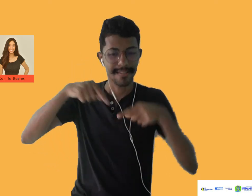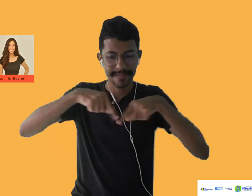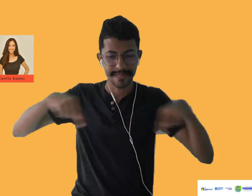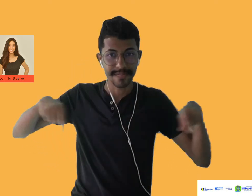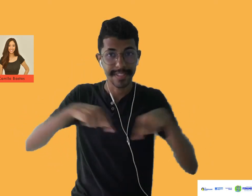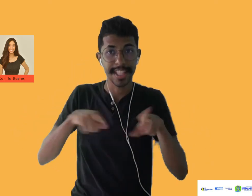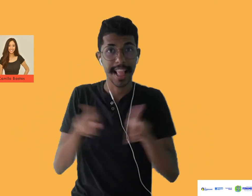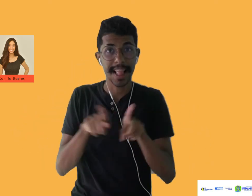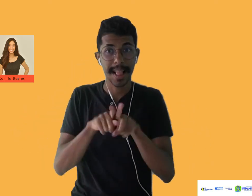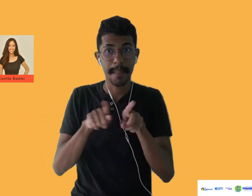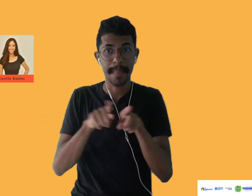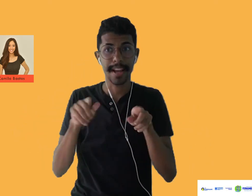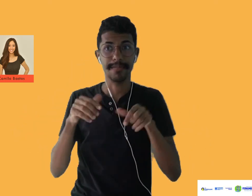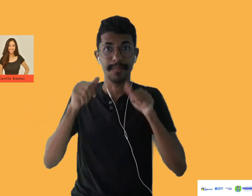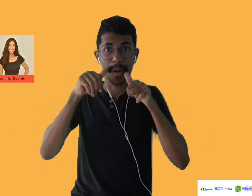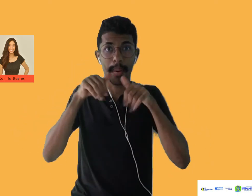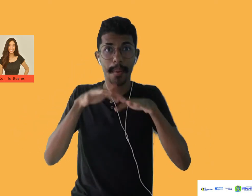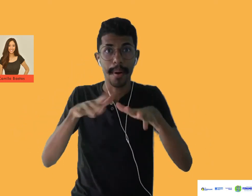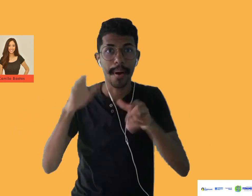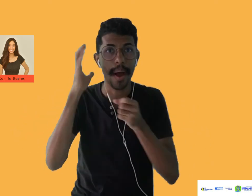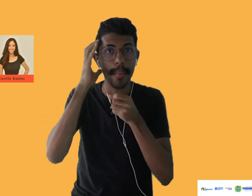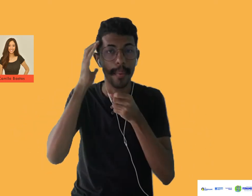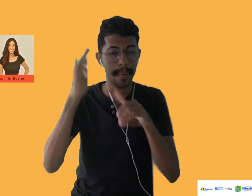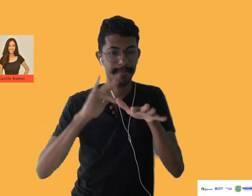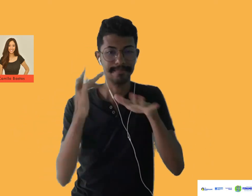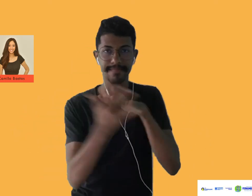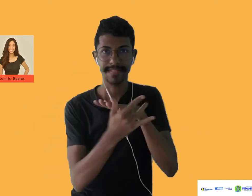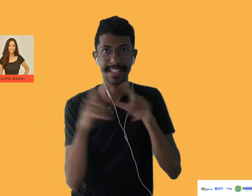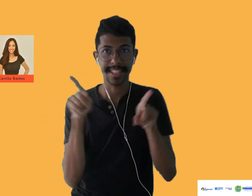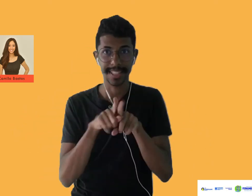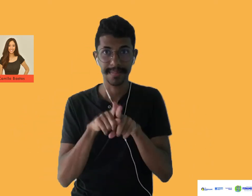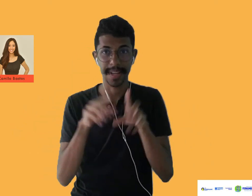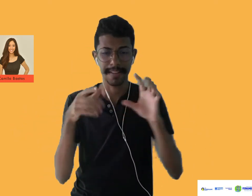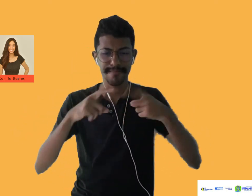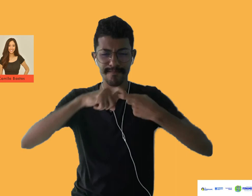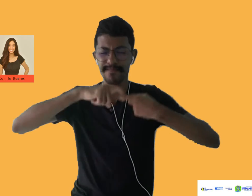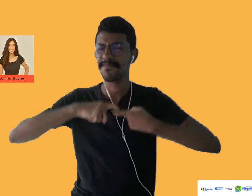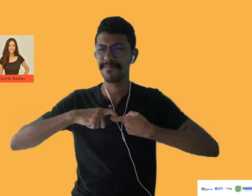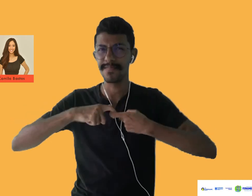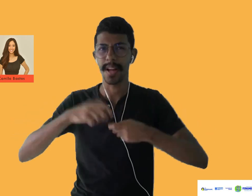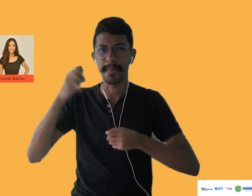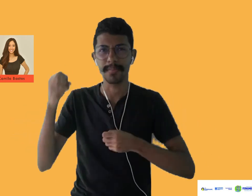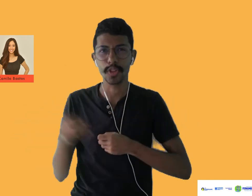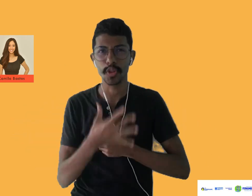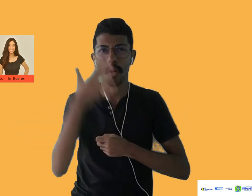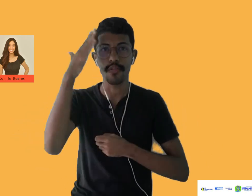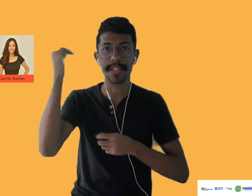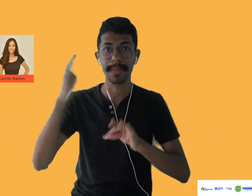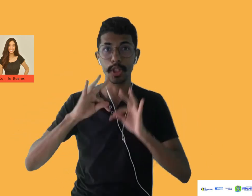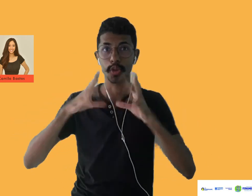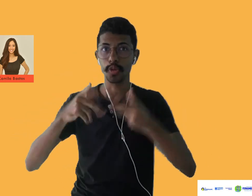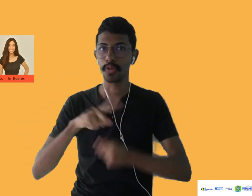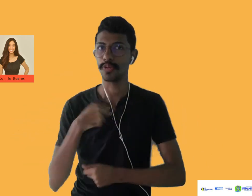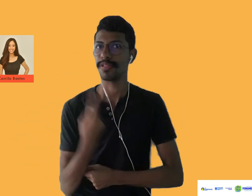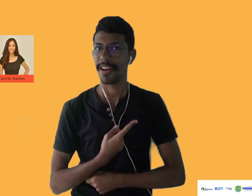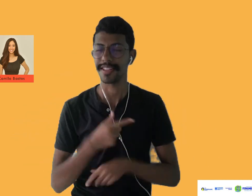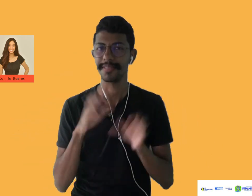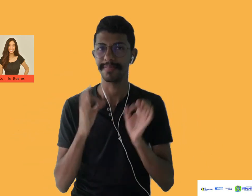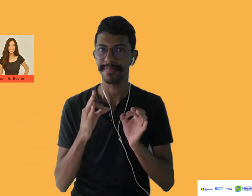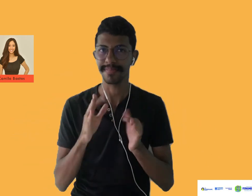para ficar por dentro de qualquer atualização da gente. Muito obrigada, Naná, a nossa equipe técnica e a você por acompanhar até aqui.